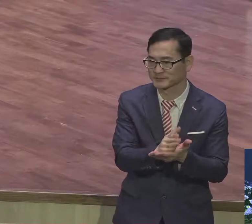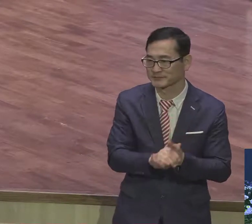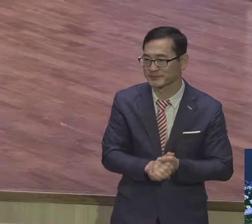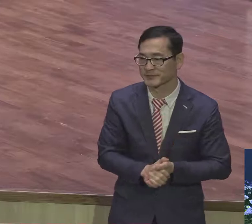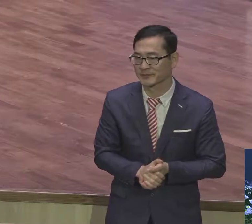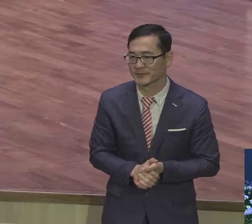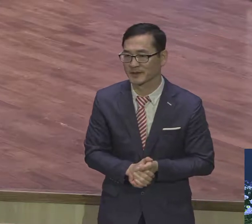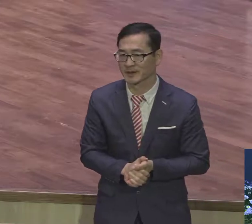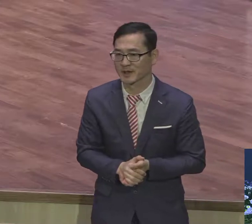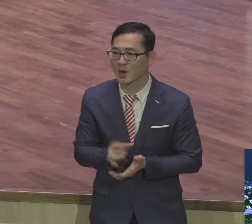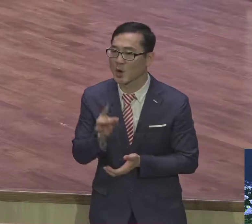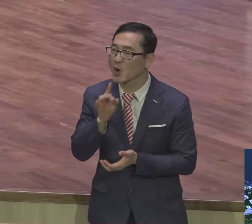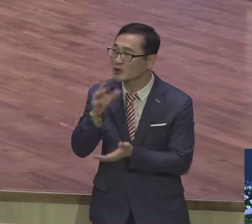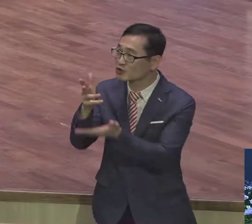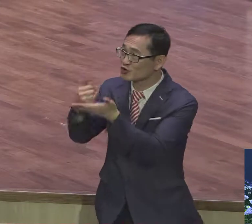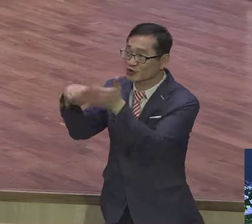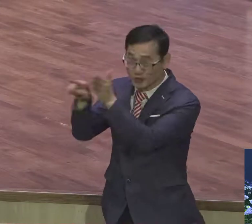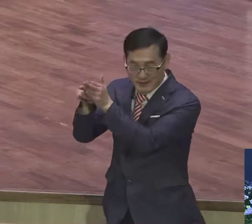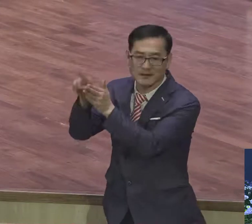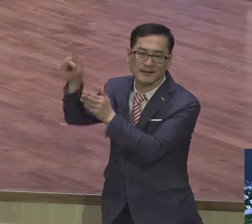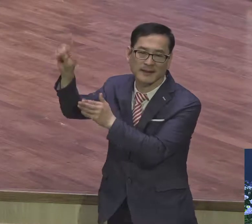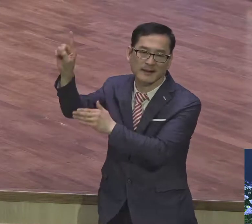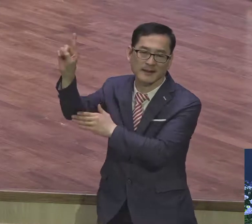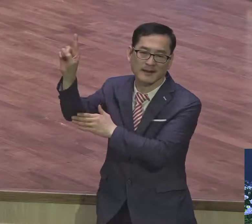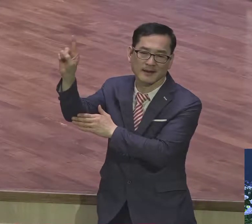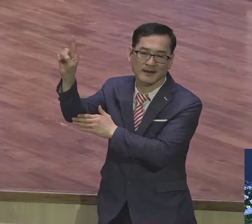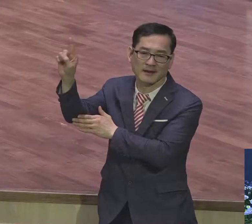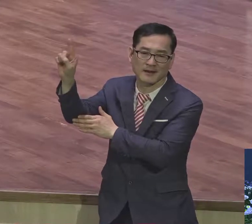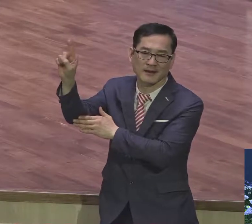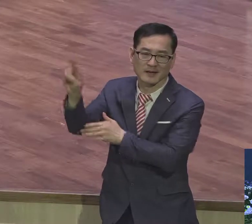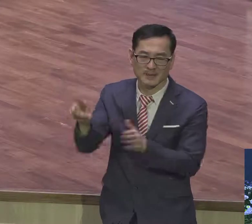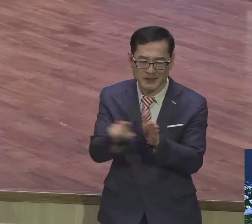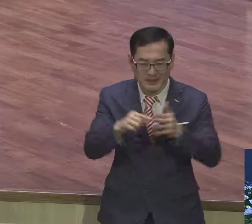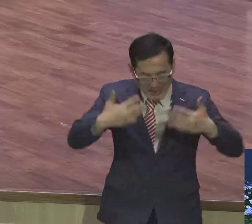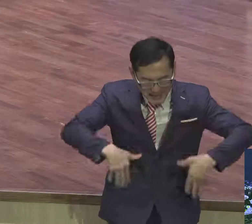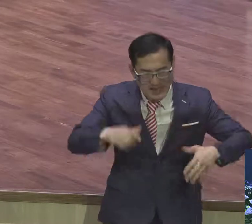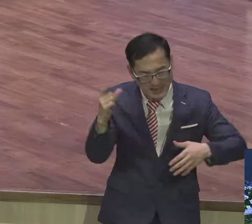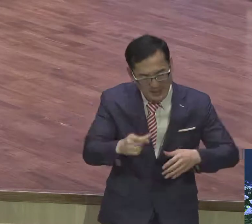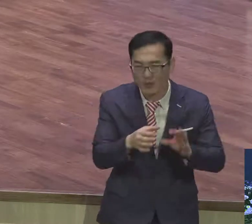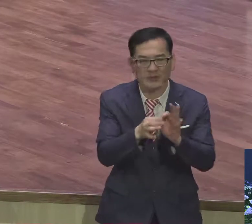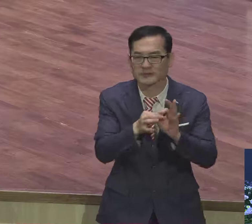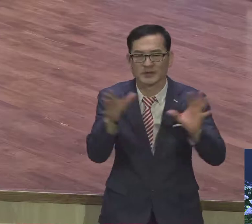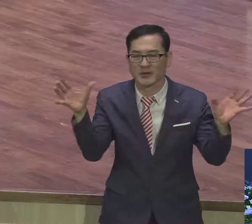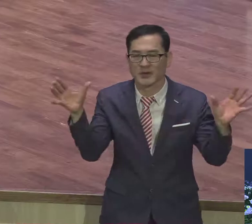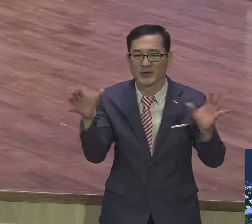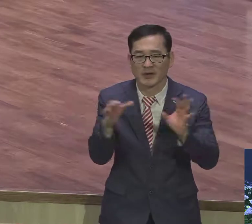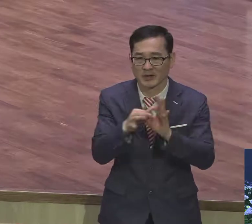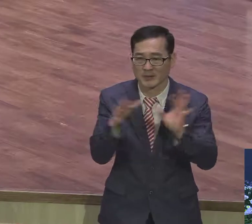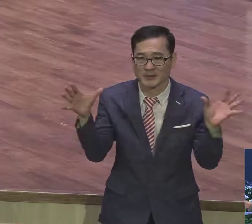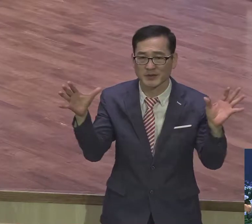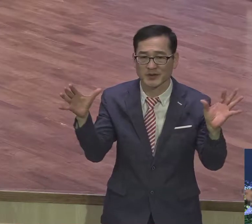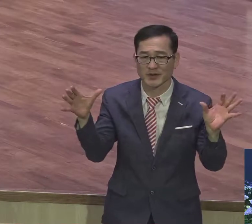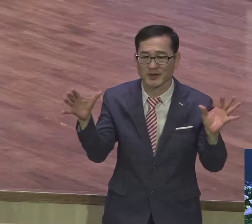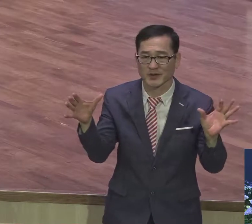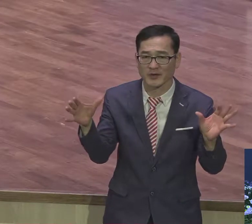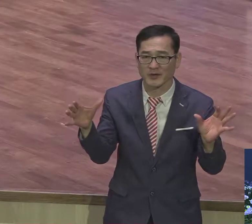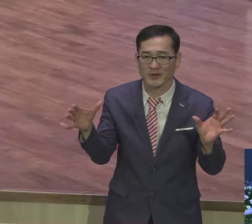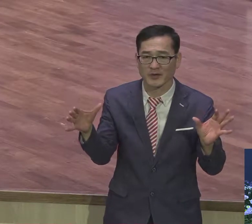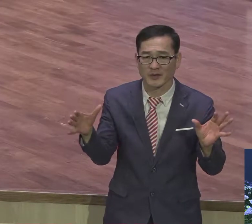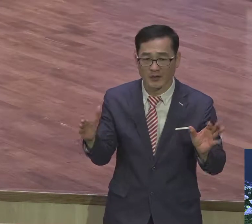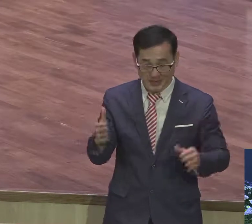목표라는 것입니다 믿음이 약하든지 강하든지 믿음이 성적하든지 미성적하든지 상관없이 자기를 위한 삶이 아니라